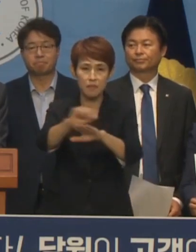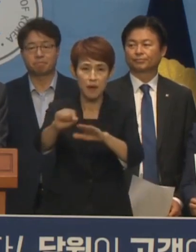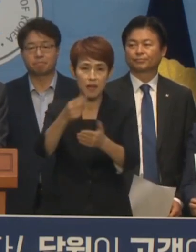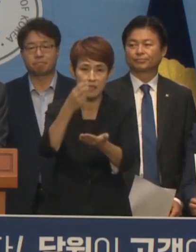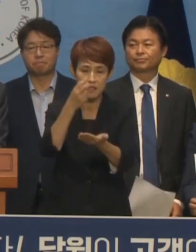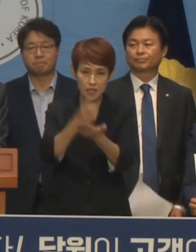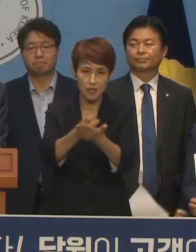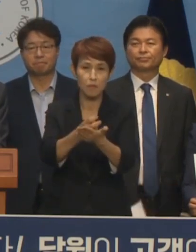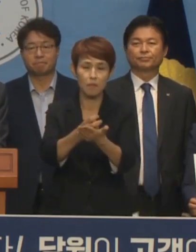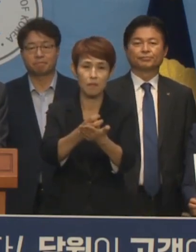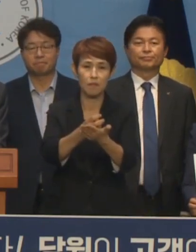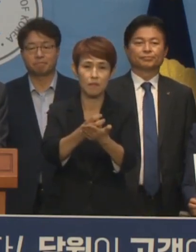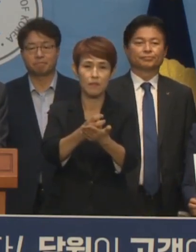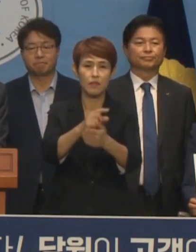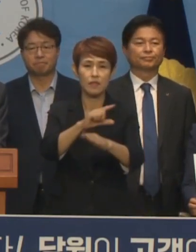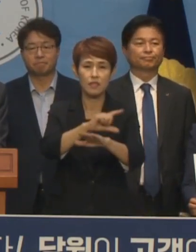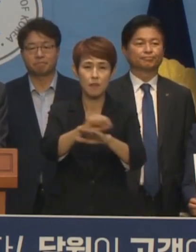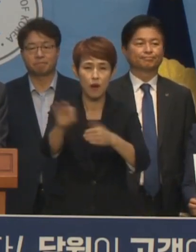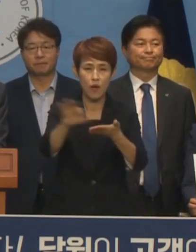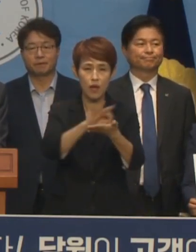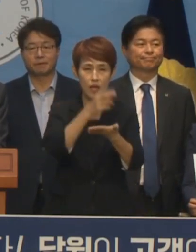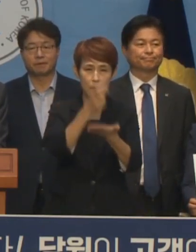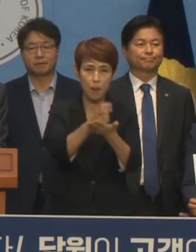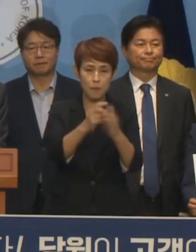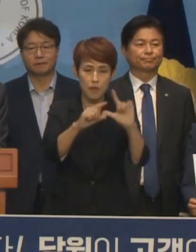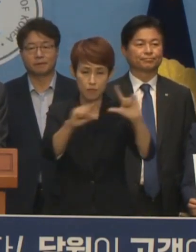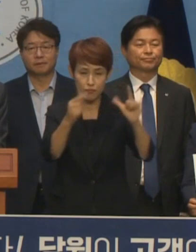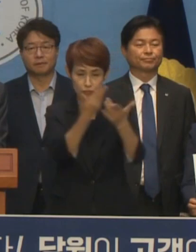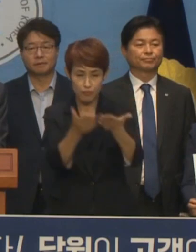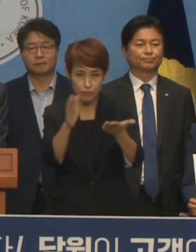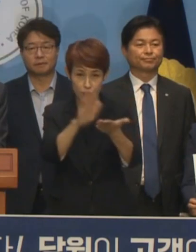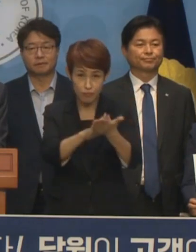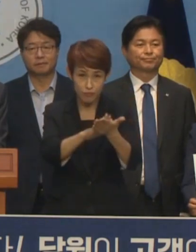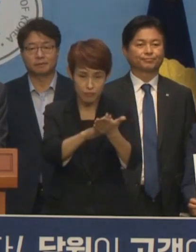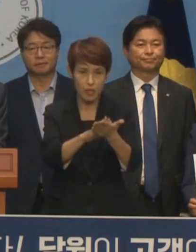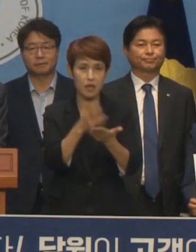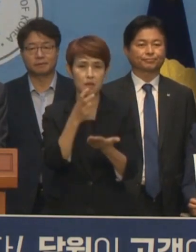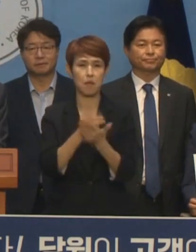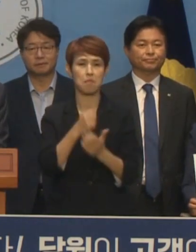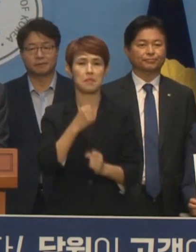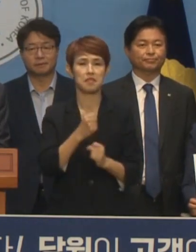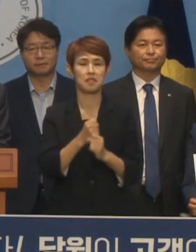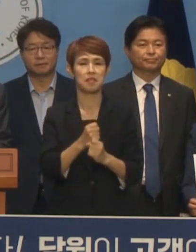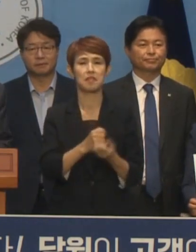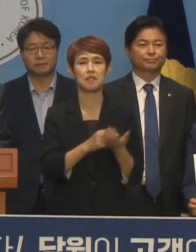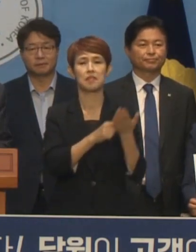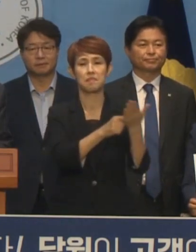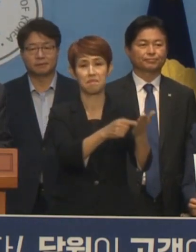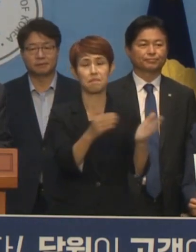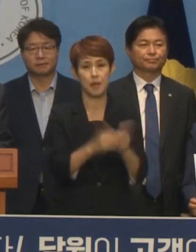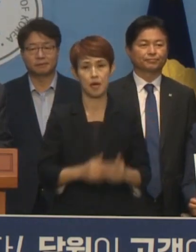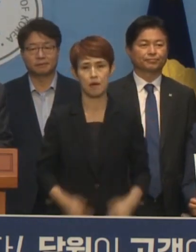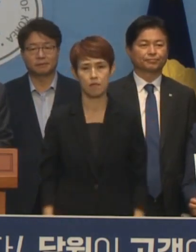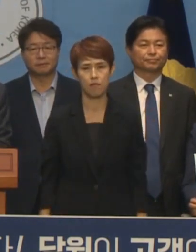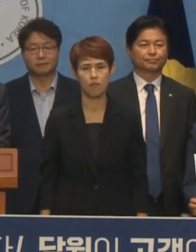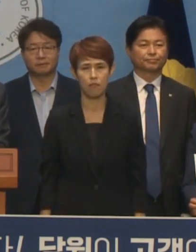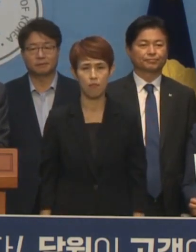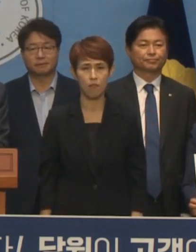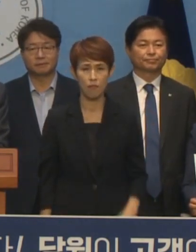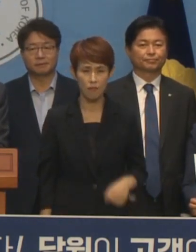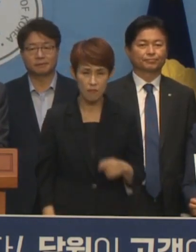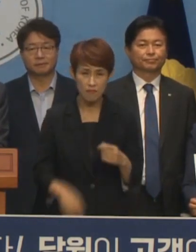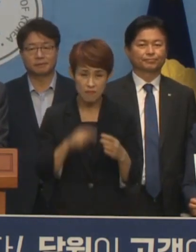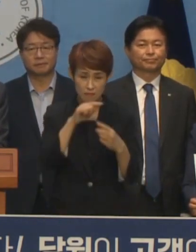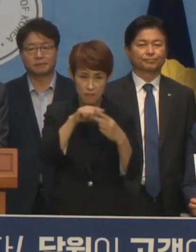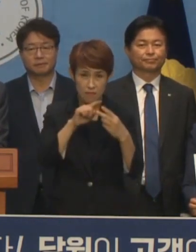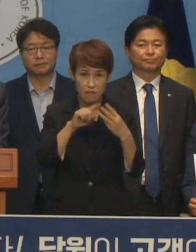지방재정법, 지방회계법 일부 개정 법률안을 입법 예고했습니다. 모두